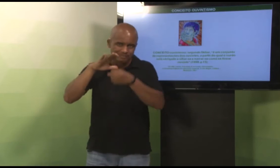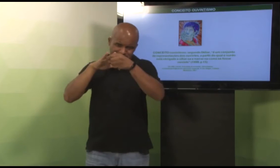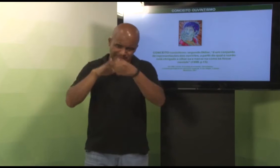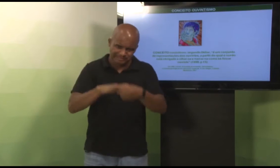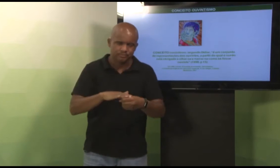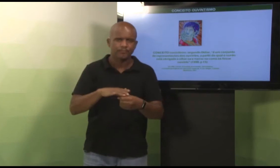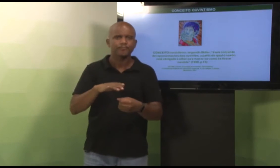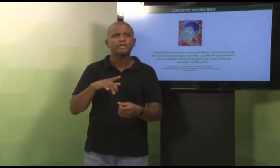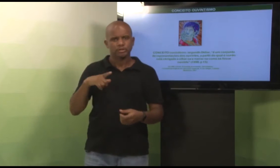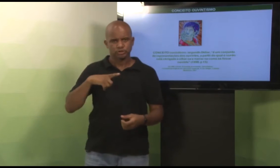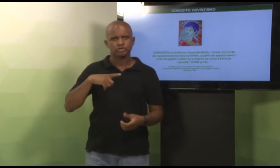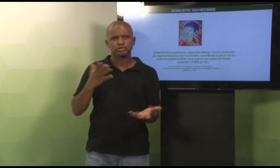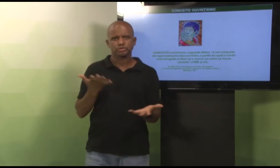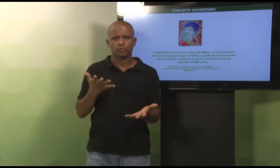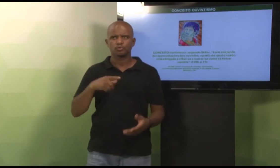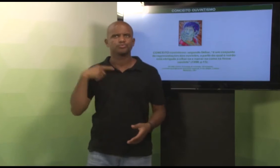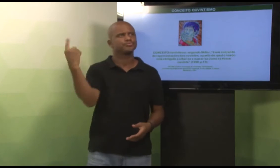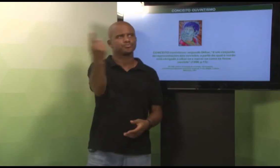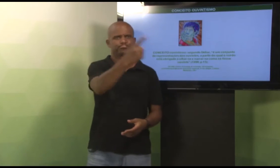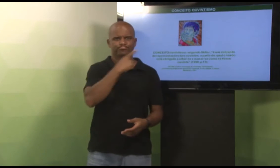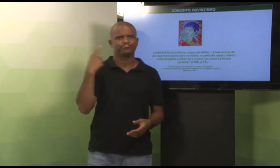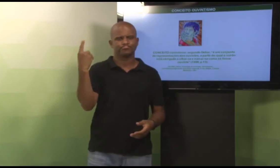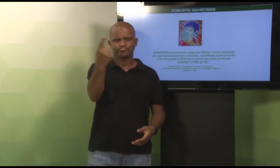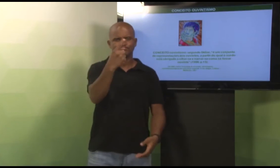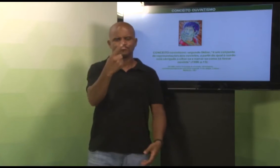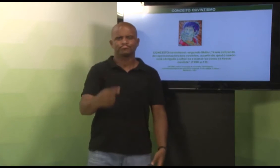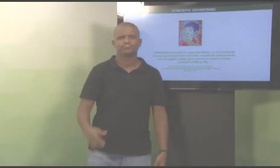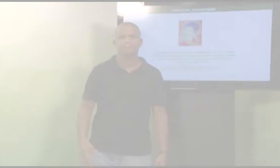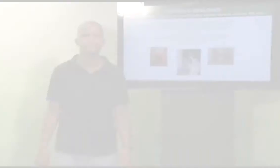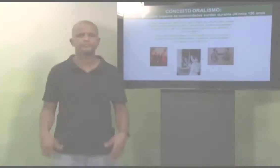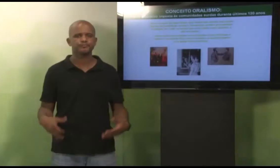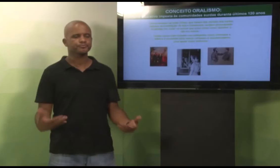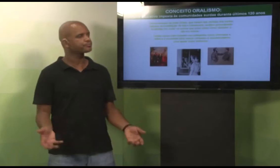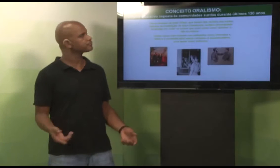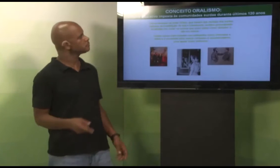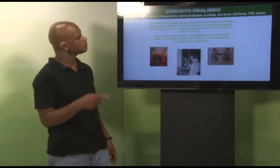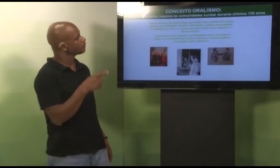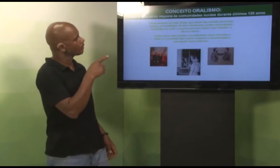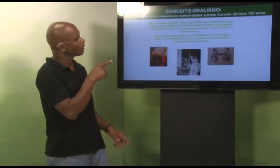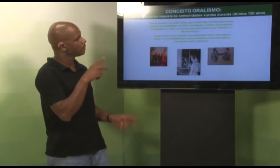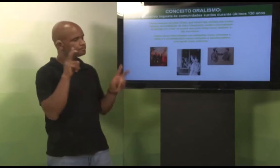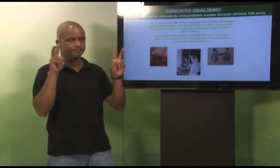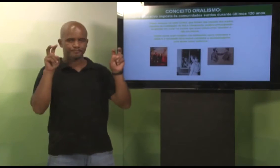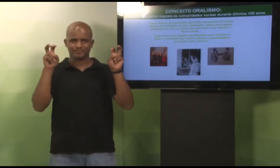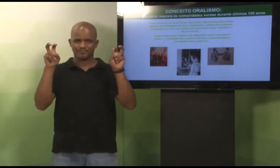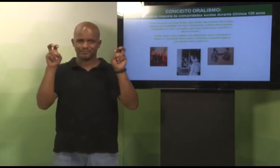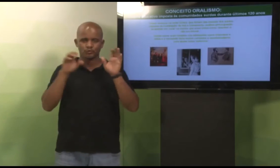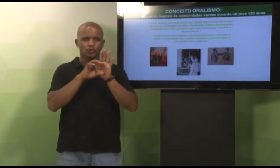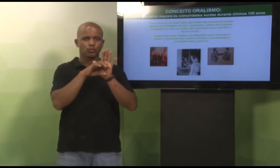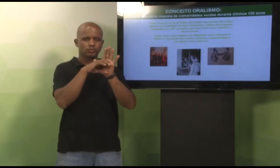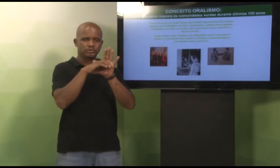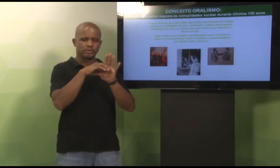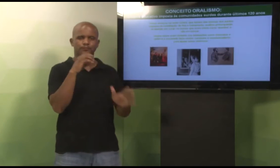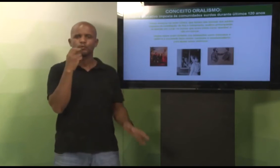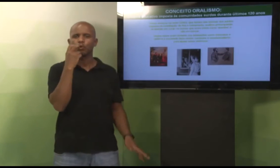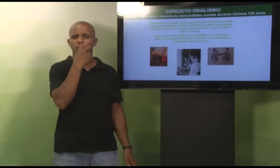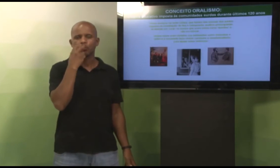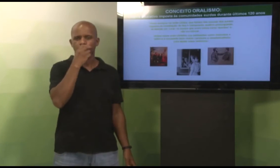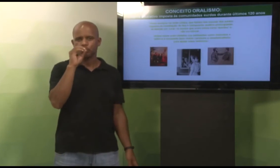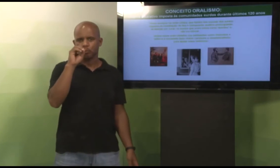temos o conceito de ouvintismo, que todos conhecem. Agora, temos aqui o conceito